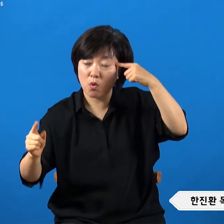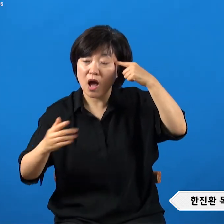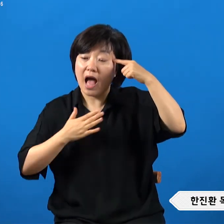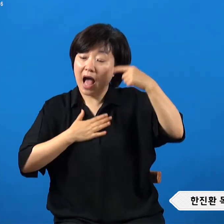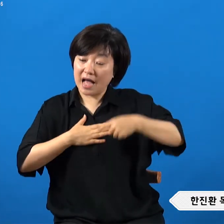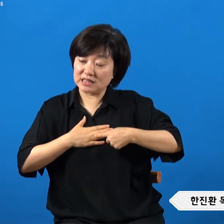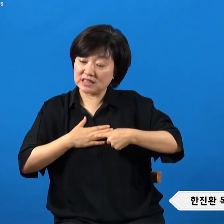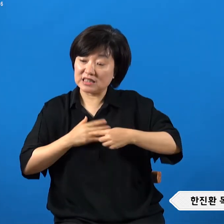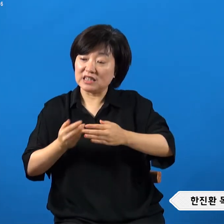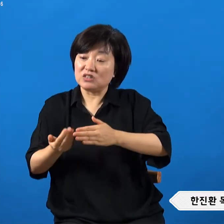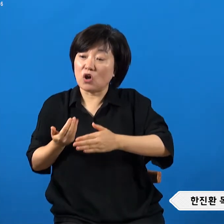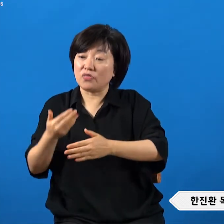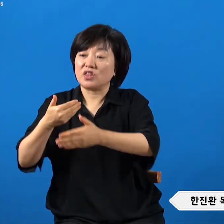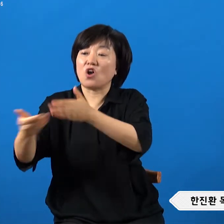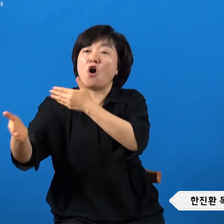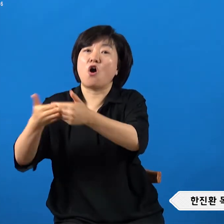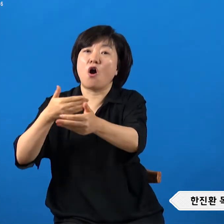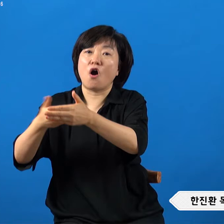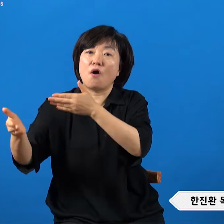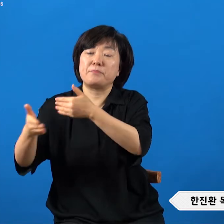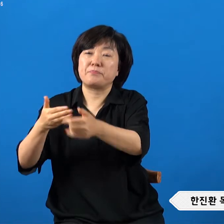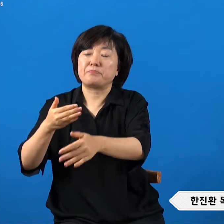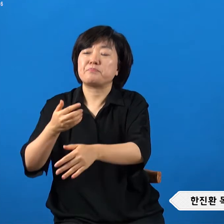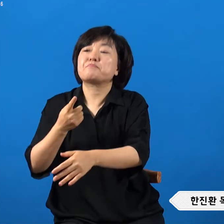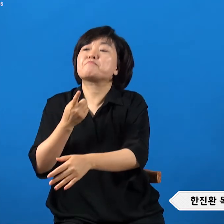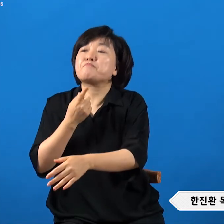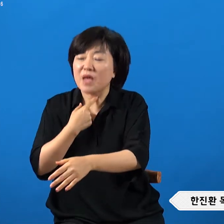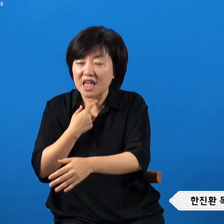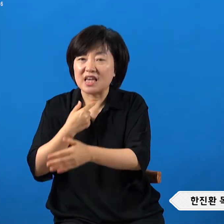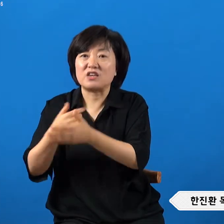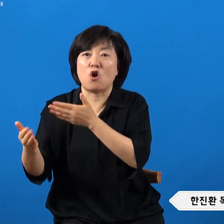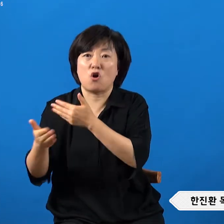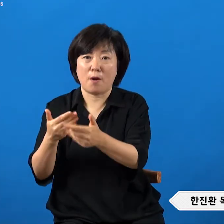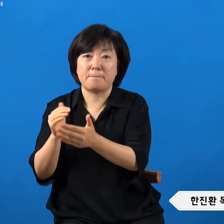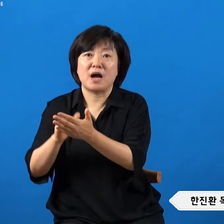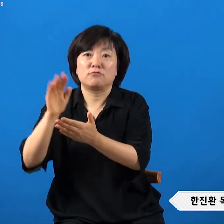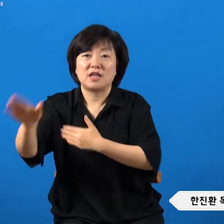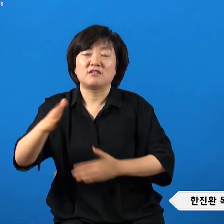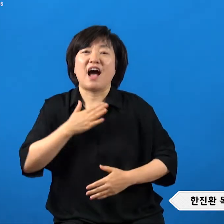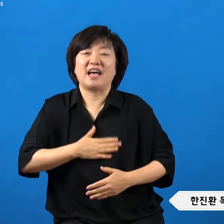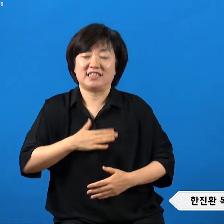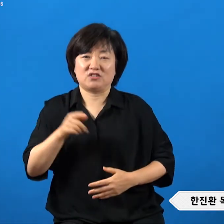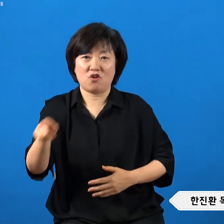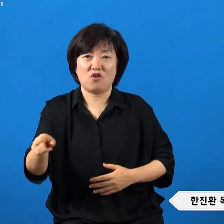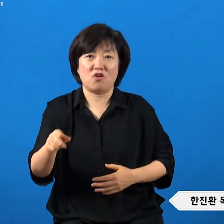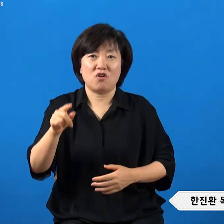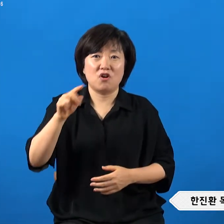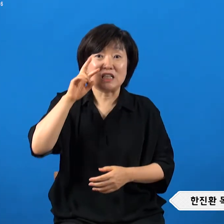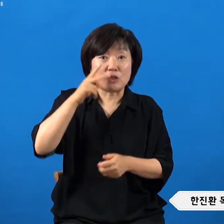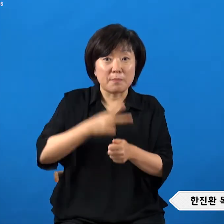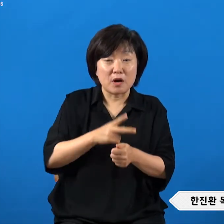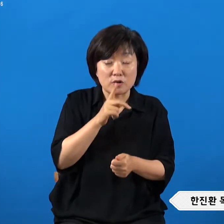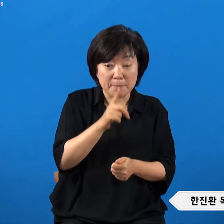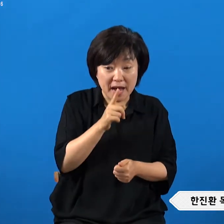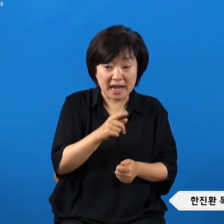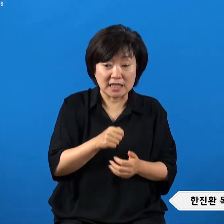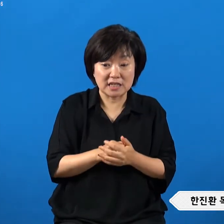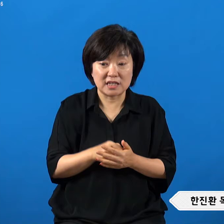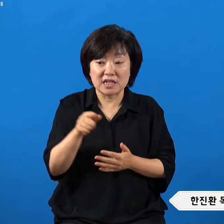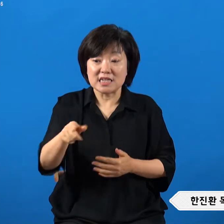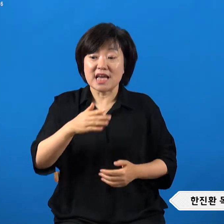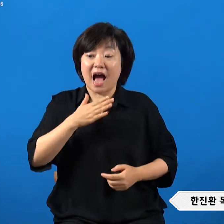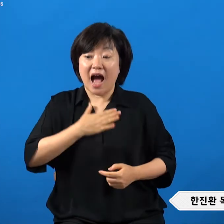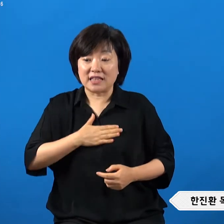경험을 통해서 아는 것을 말합니다. 바울 사도가 우리 지식을 초월하는 그리스도의 사랑을 알게 해달라는